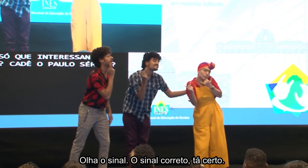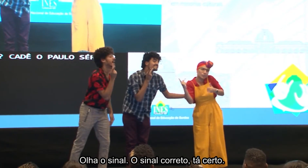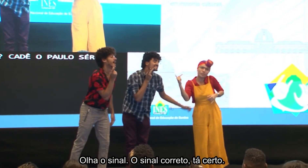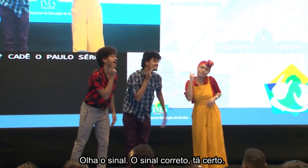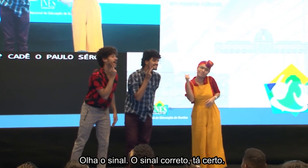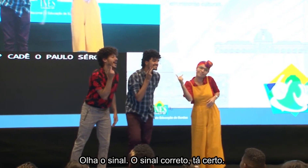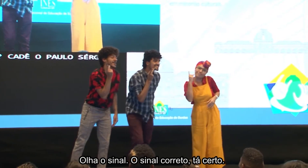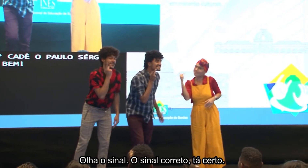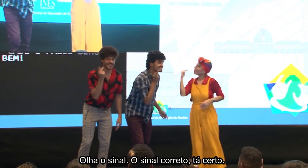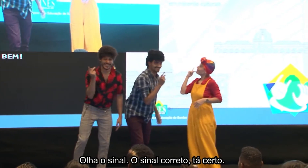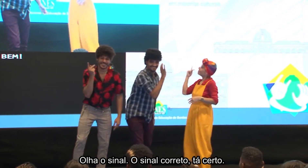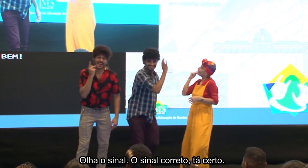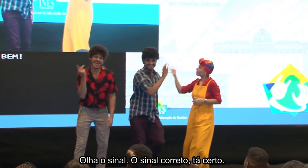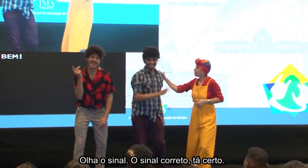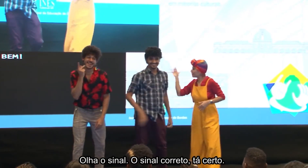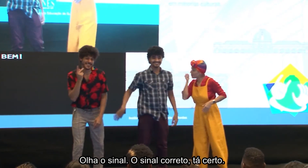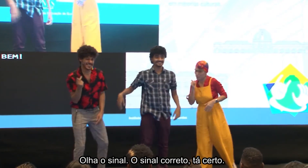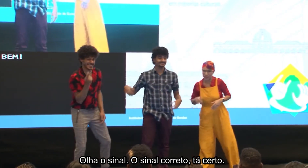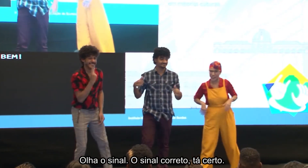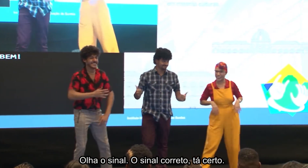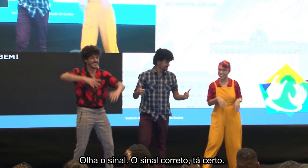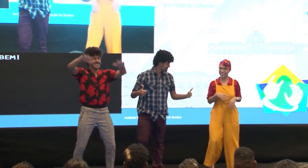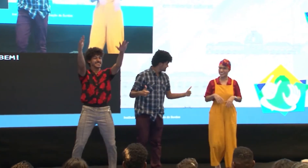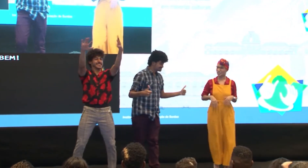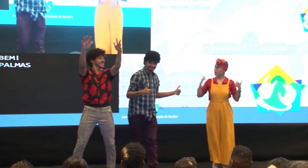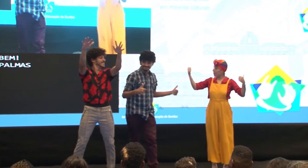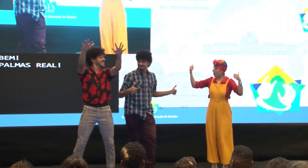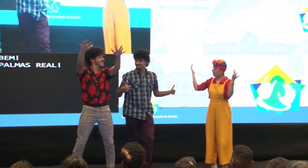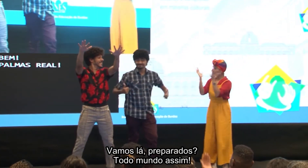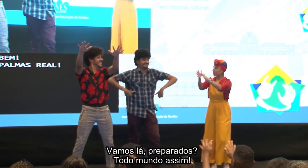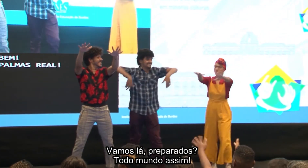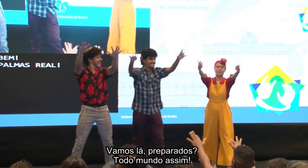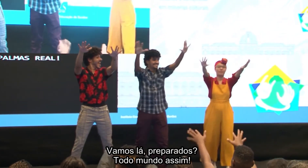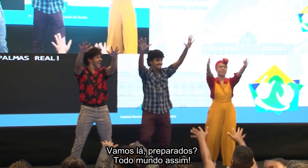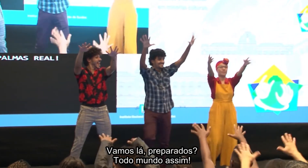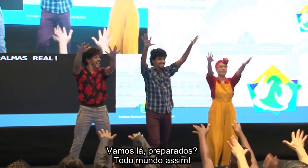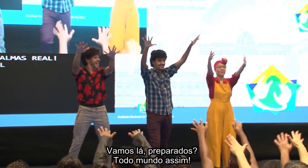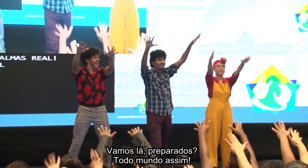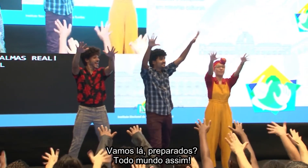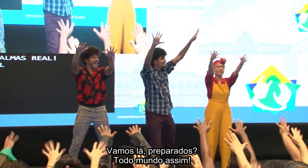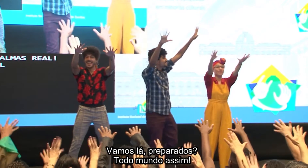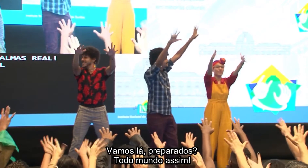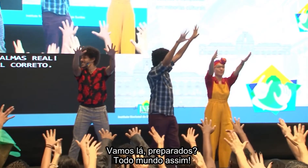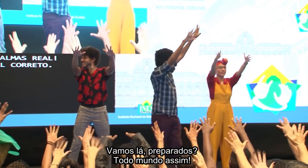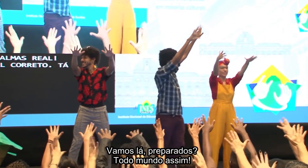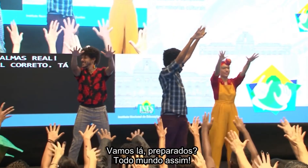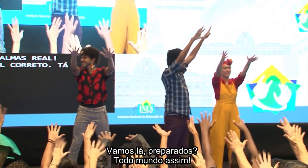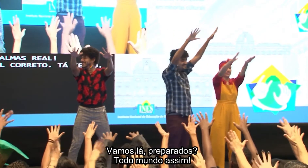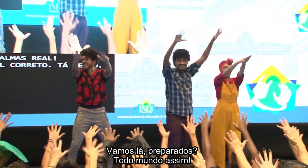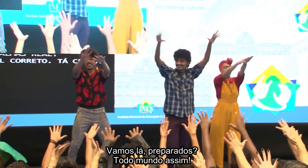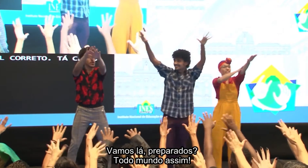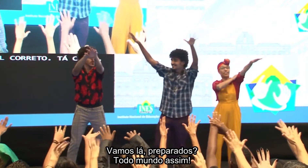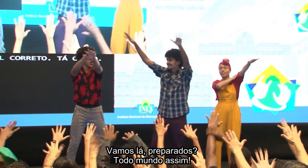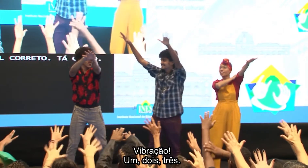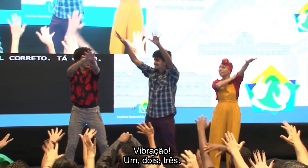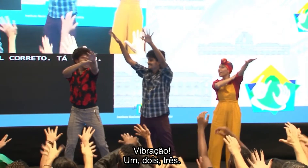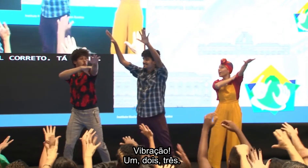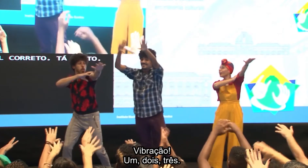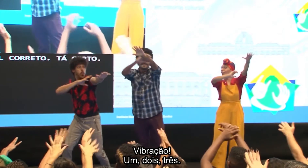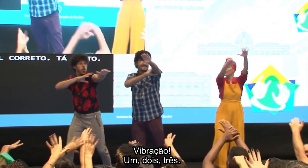Olha, meu sinal correto é esse. O sinal correto, tá certo. Vamos lá? Preparados? Todo mundo assim? Todo mundo, vibração.